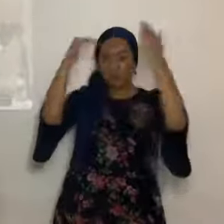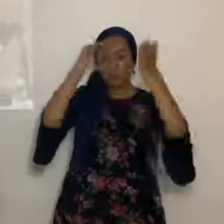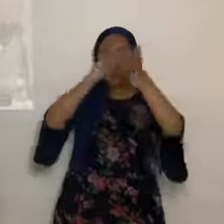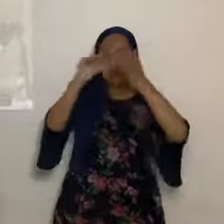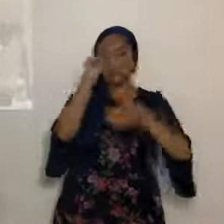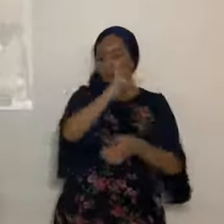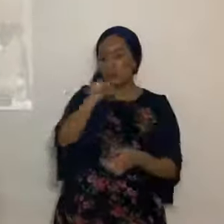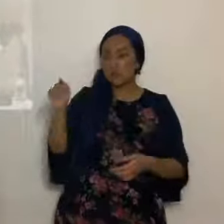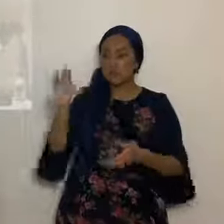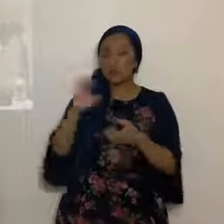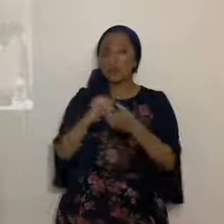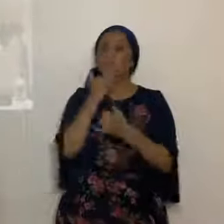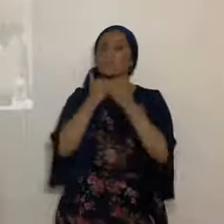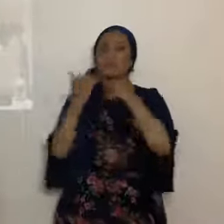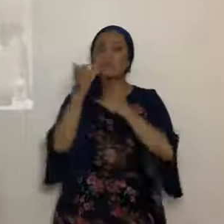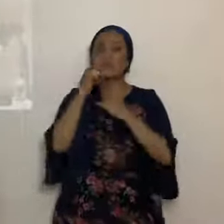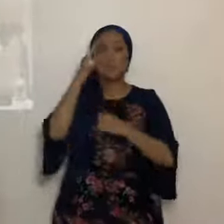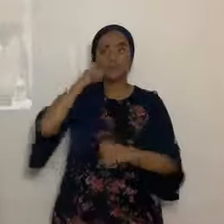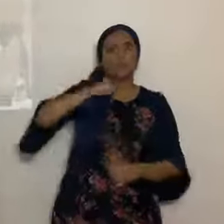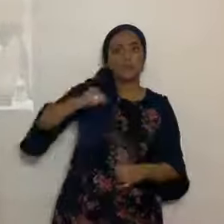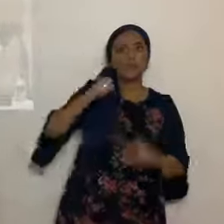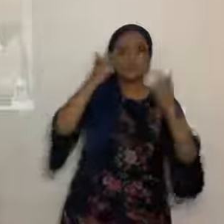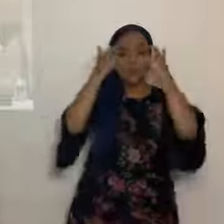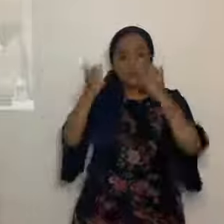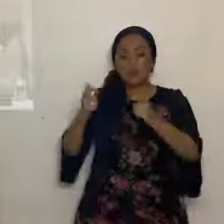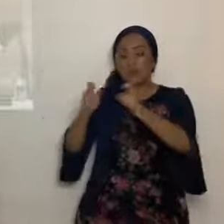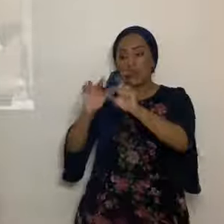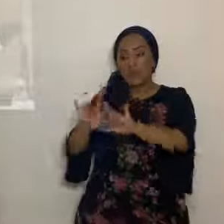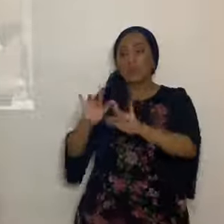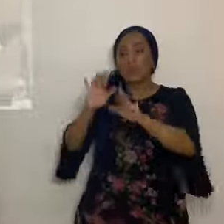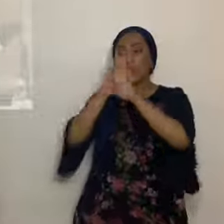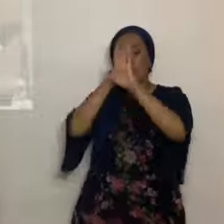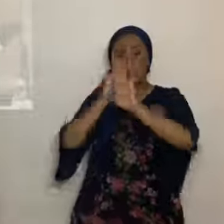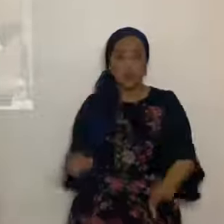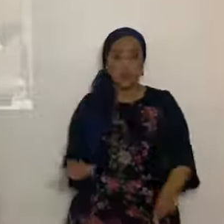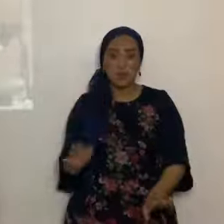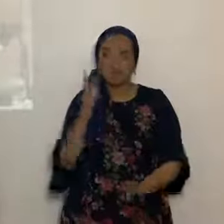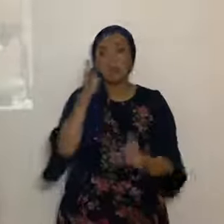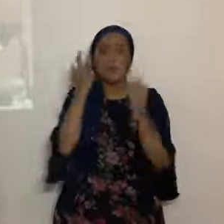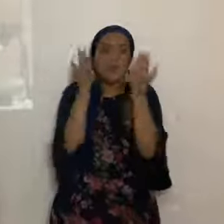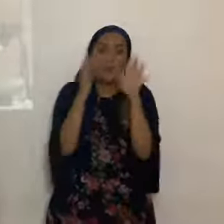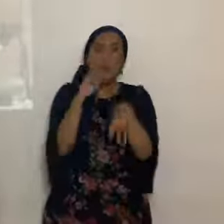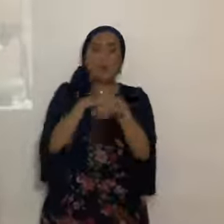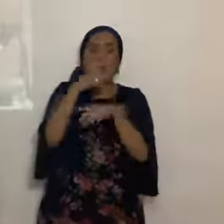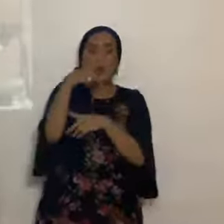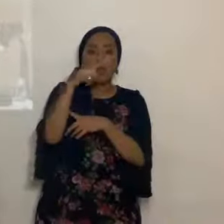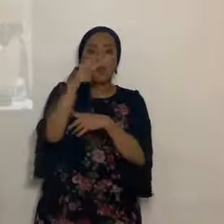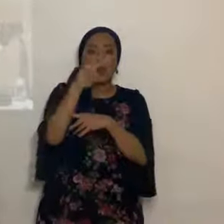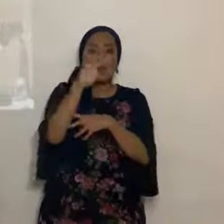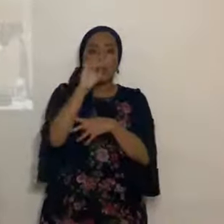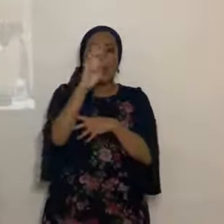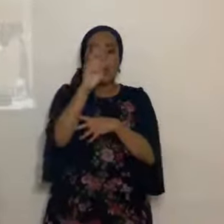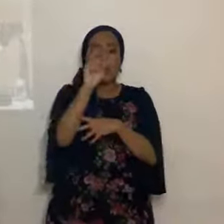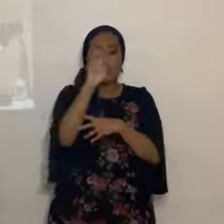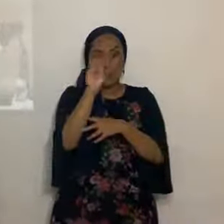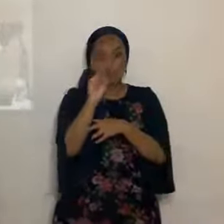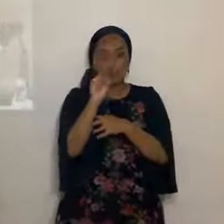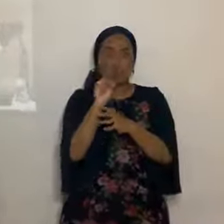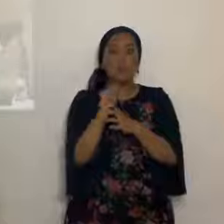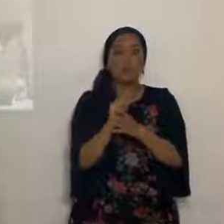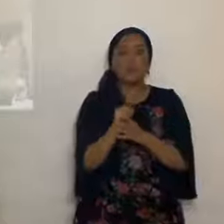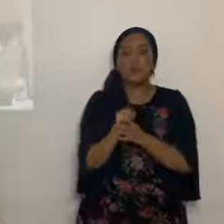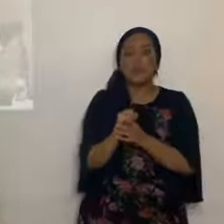vosotros vuestras ofensas, porque Él resiste a los soberbios y da gracia a los humildes. Ya lo vimos en Proverbios y en Santiago, en